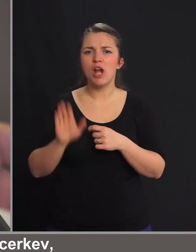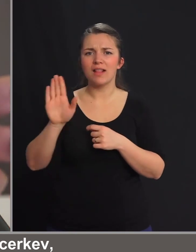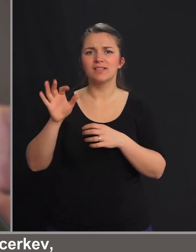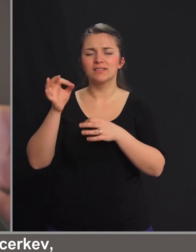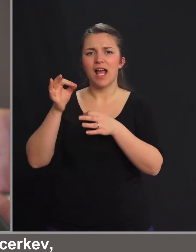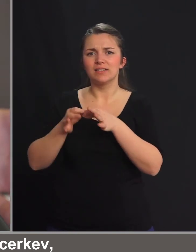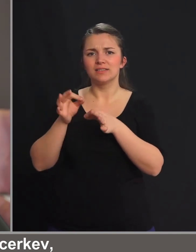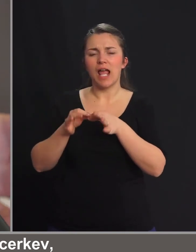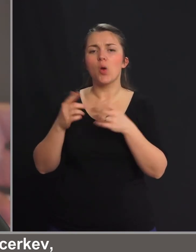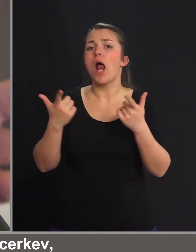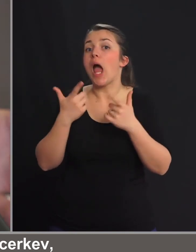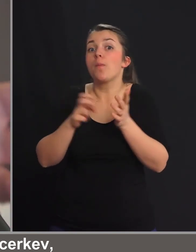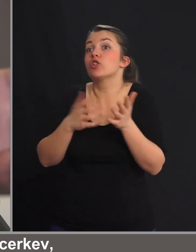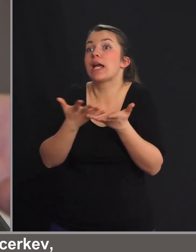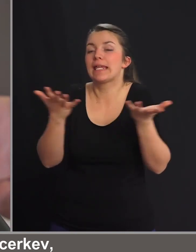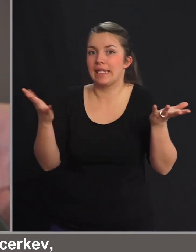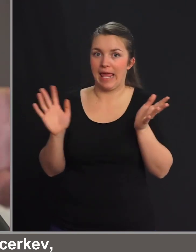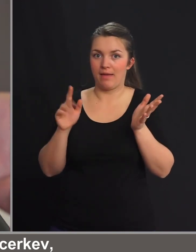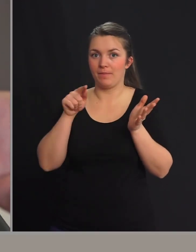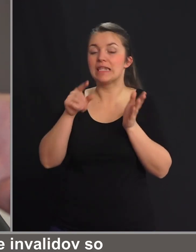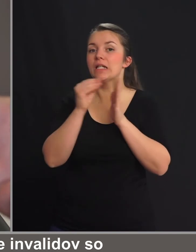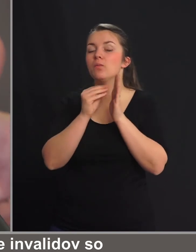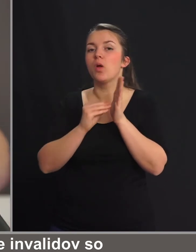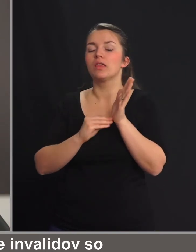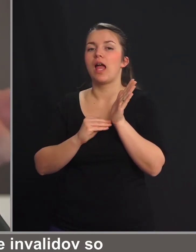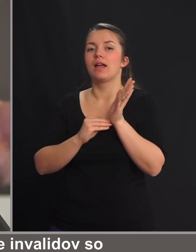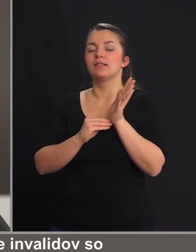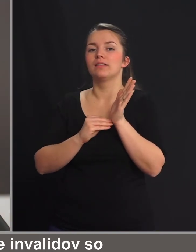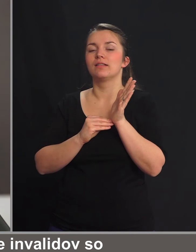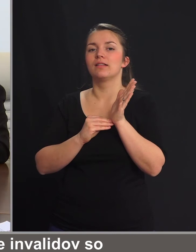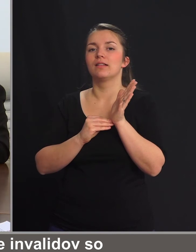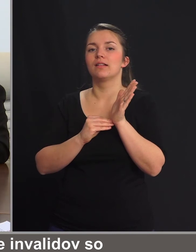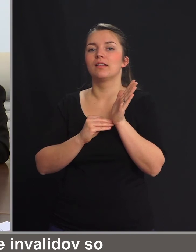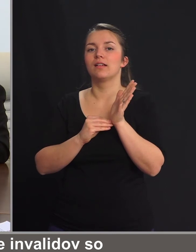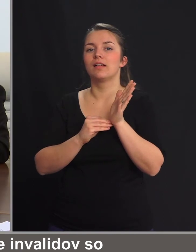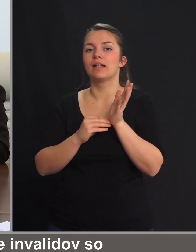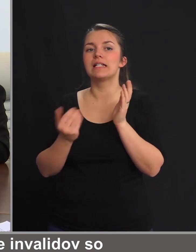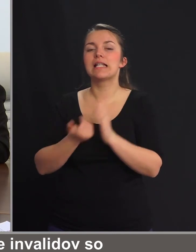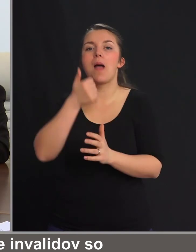frančiškanska cerkev, lahko pa da še kje ti podatki za